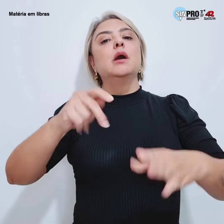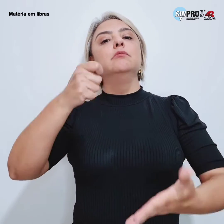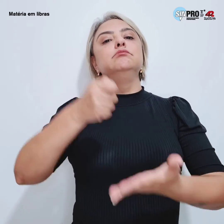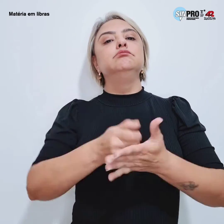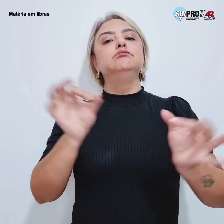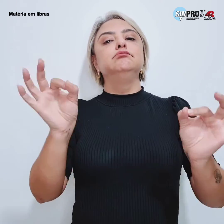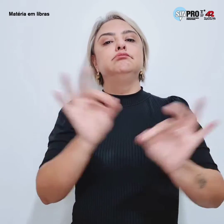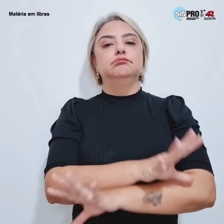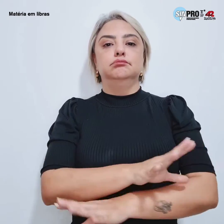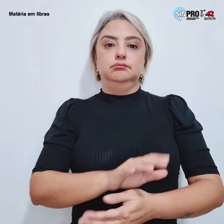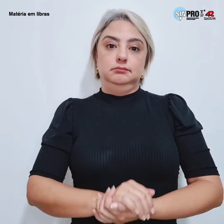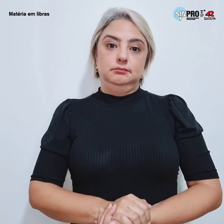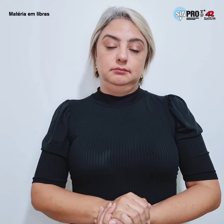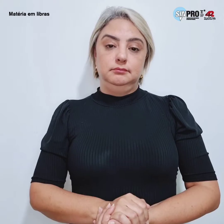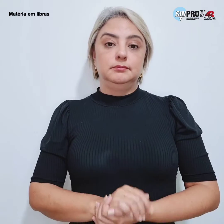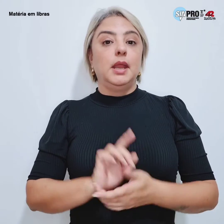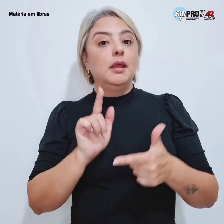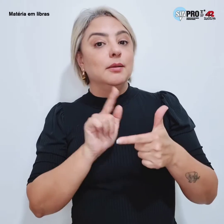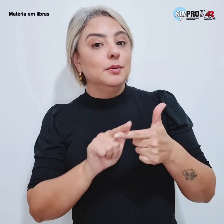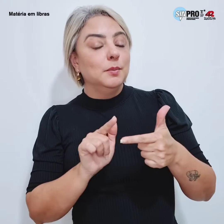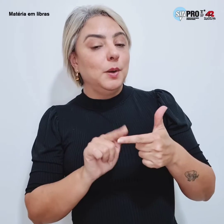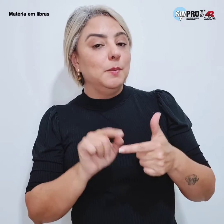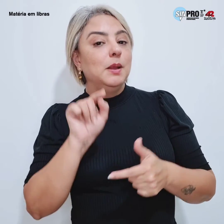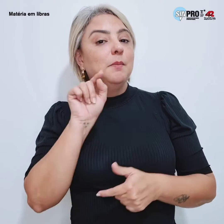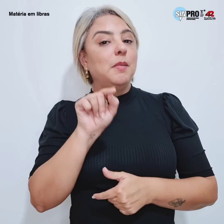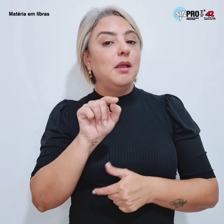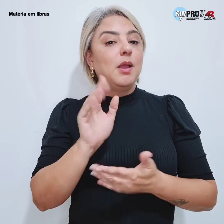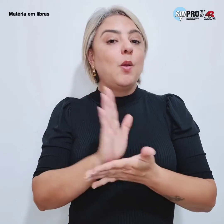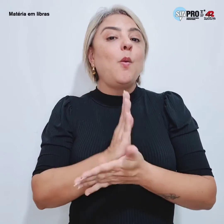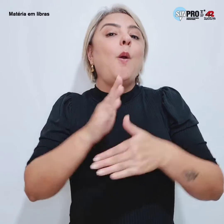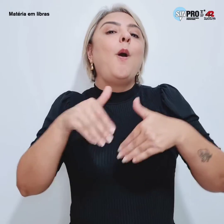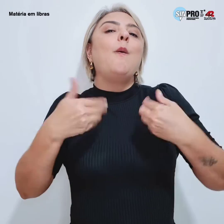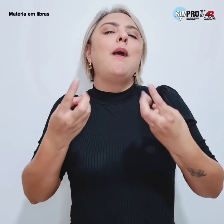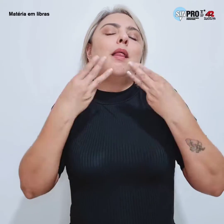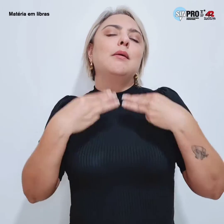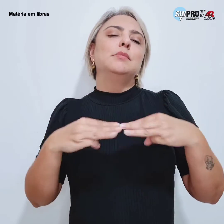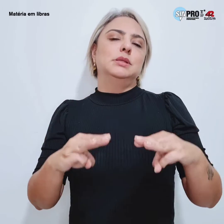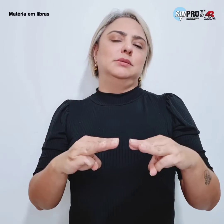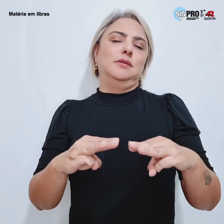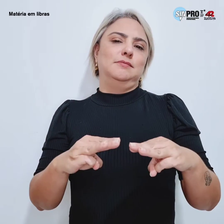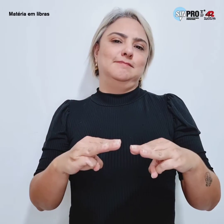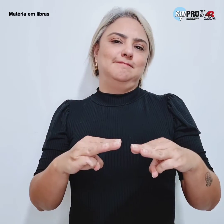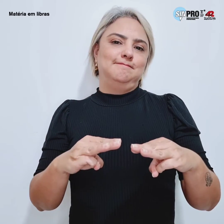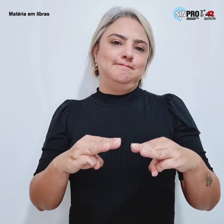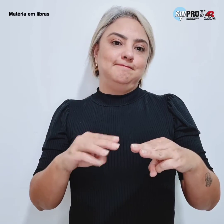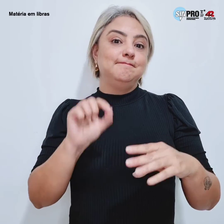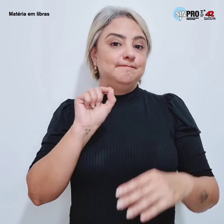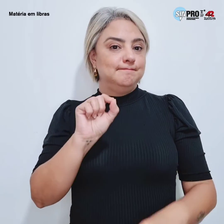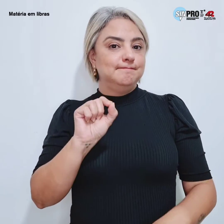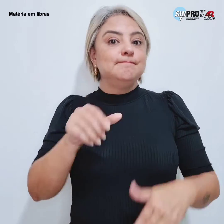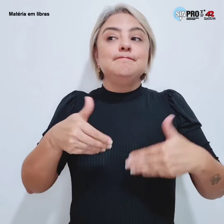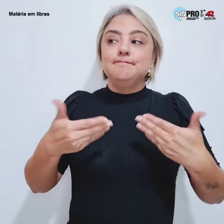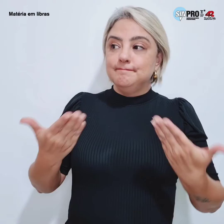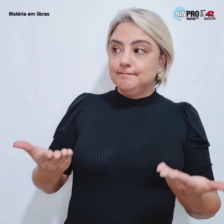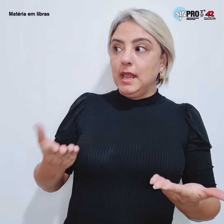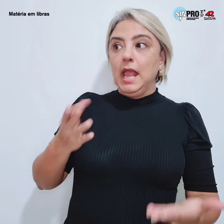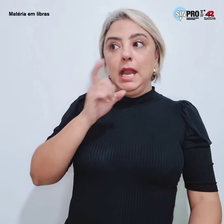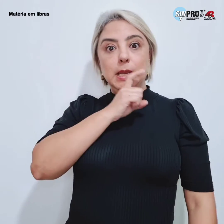O problema é que qual era a missão dele? E aí, ele mente o tempo